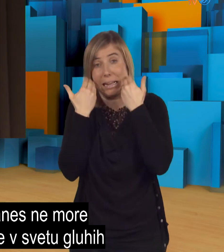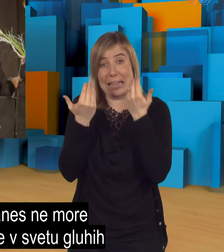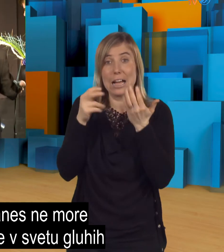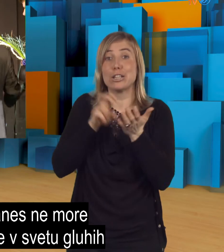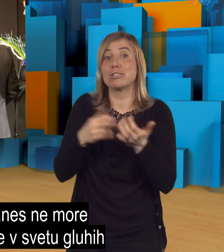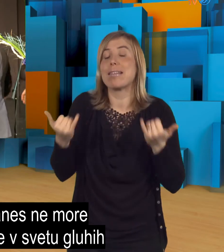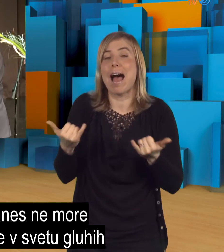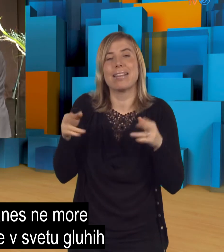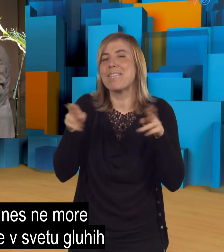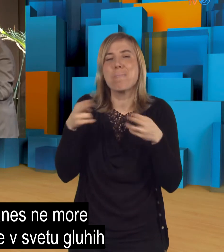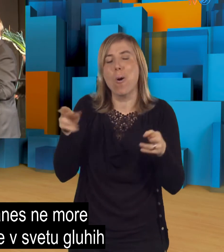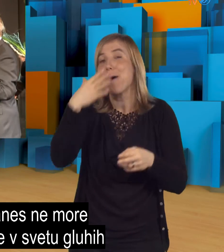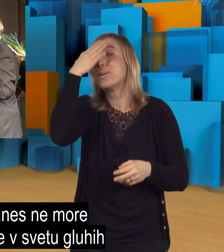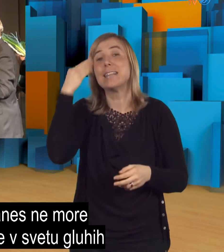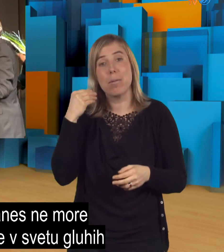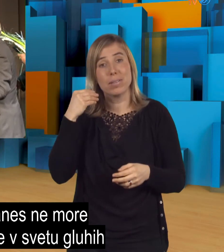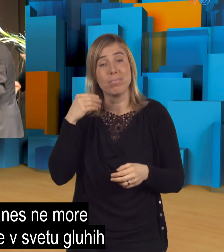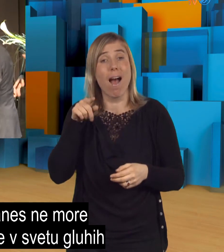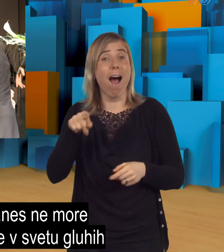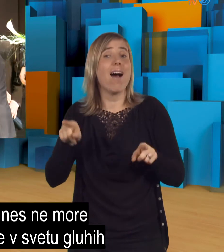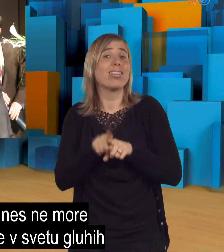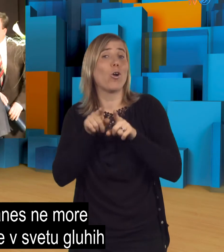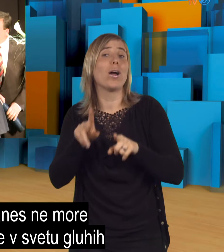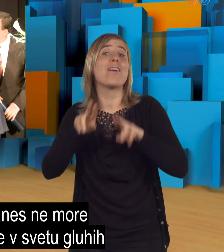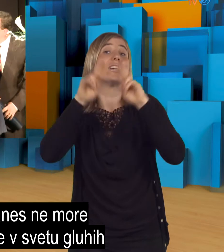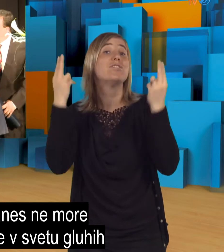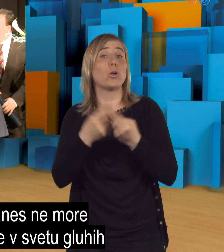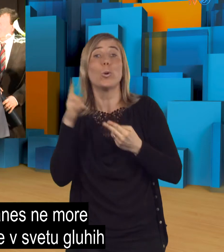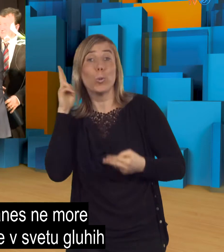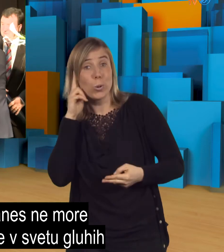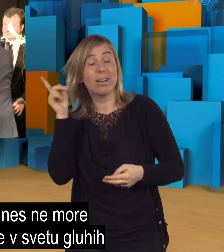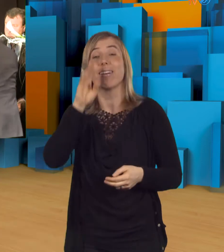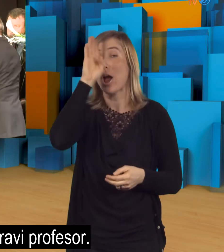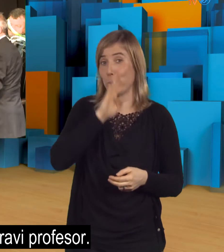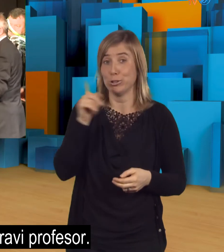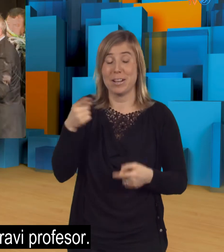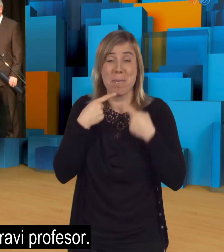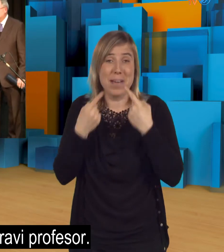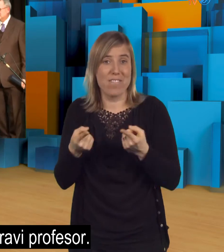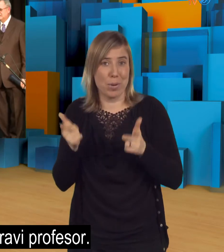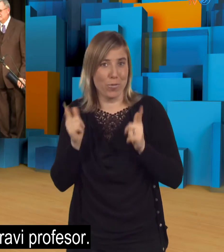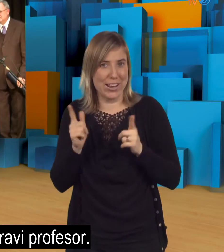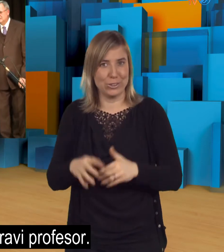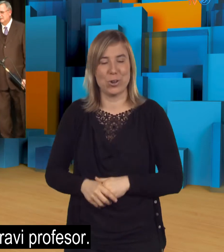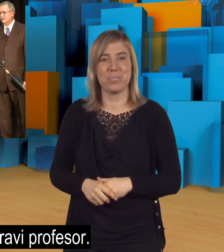Zadrege še danes ne more pozabiti, a tako je v svetu gluhih in naglušnih, pravi profesor.